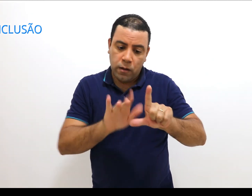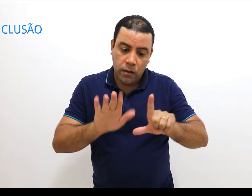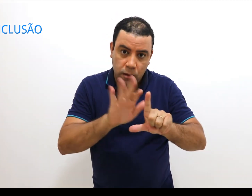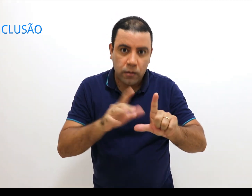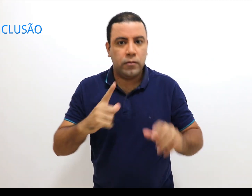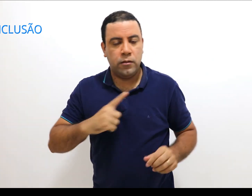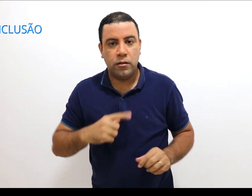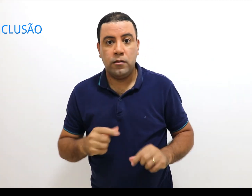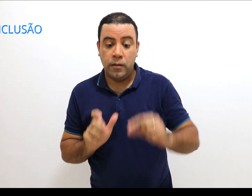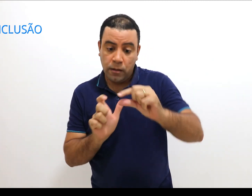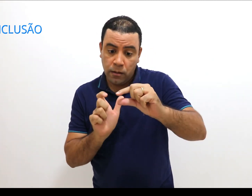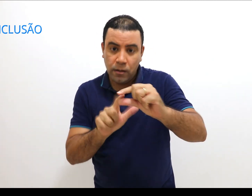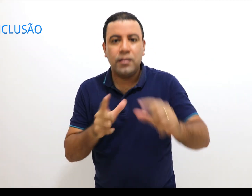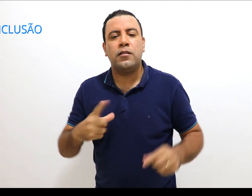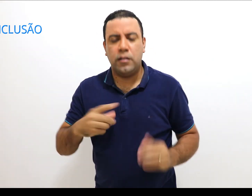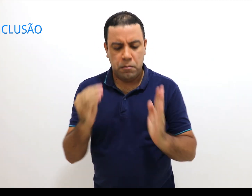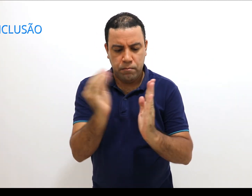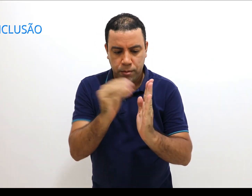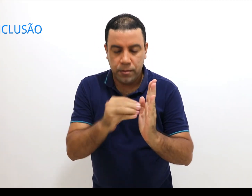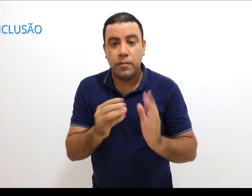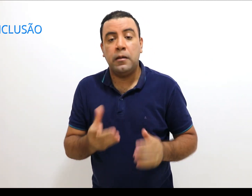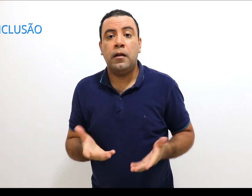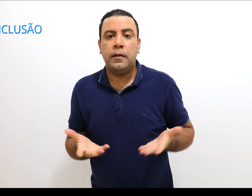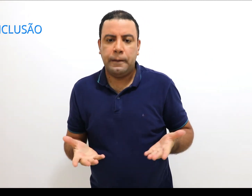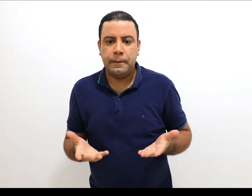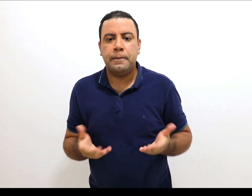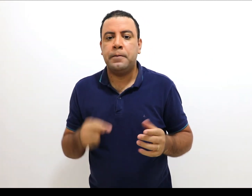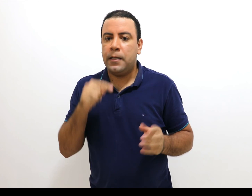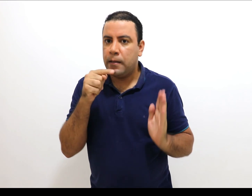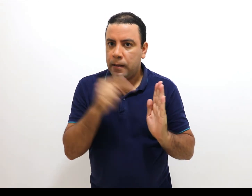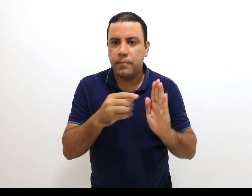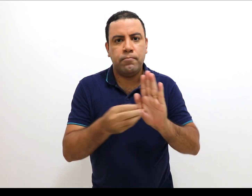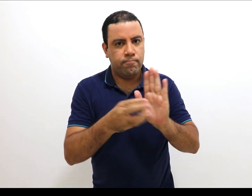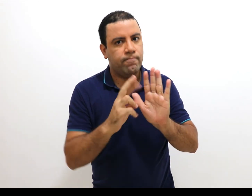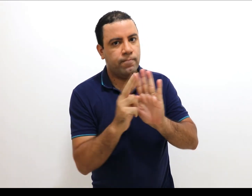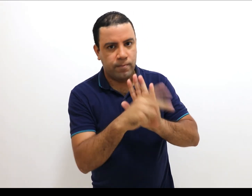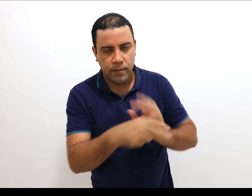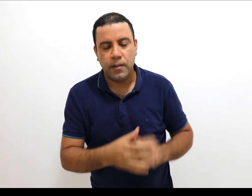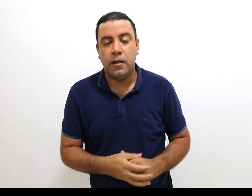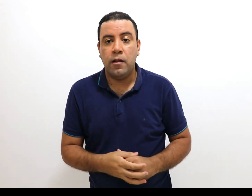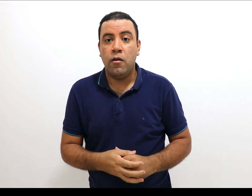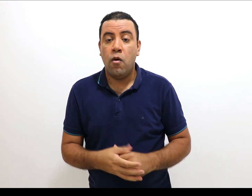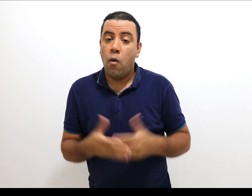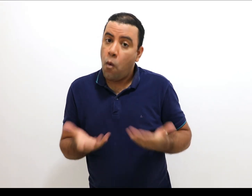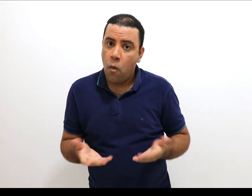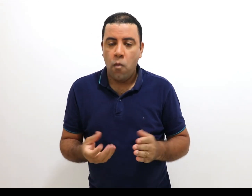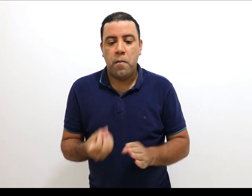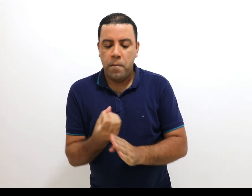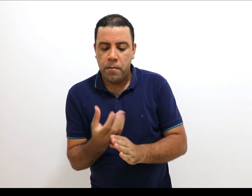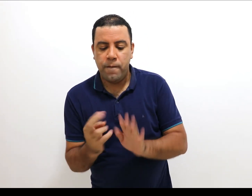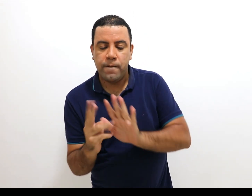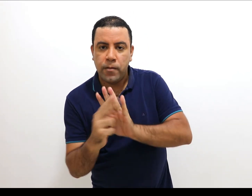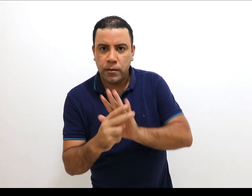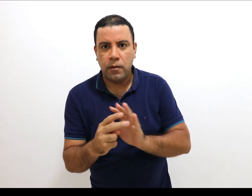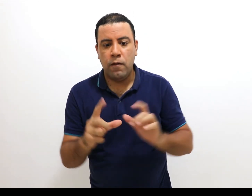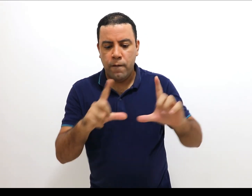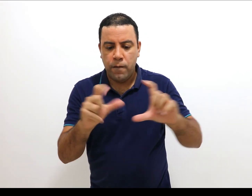QR Code ou link, com formato multimodal, partindo da estrutura direta da Libras, oferecida